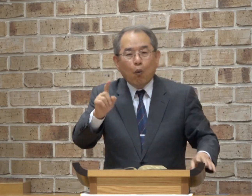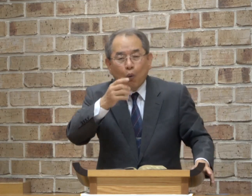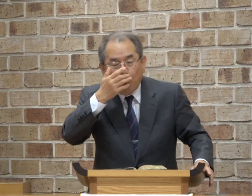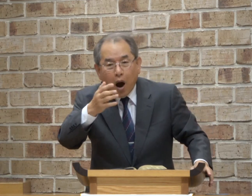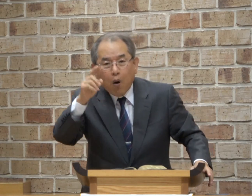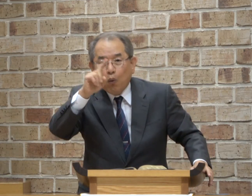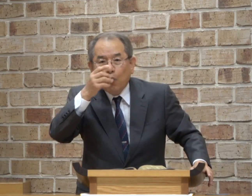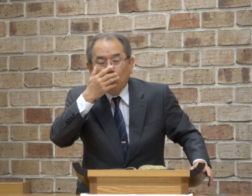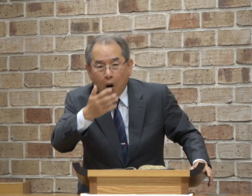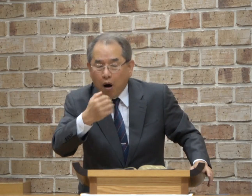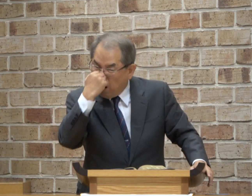성폭행을 하거나